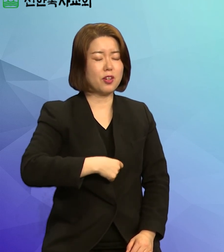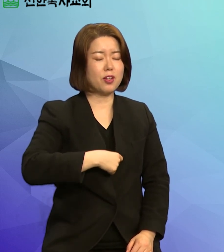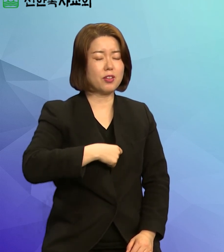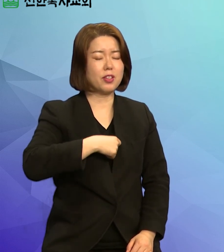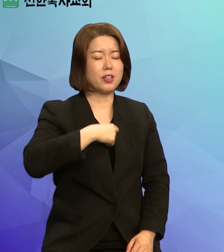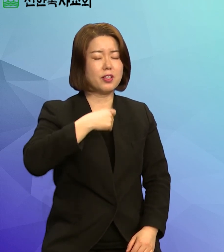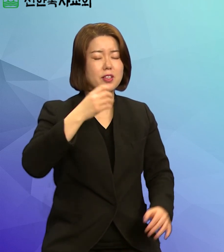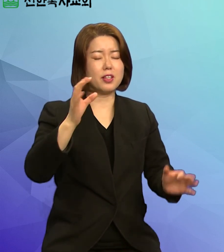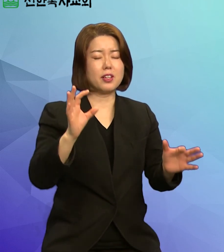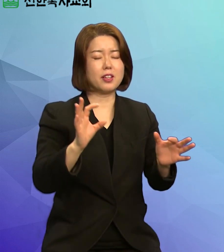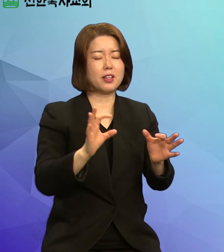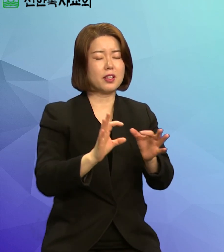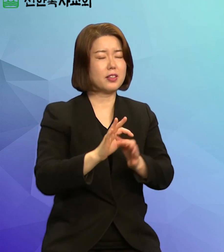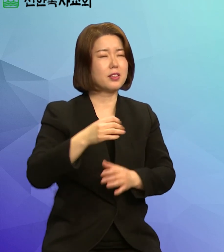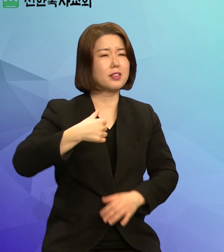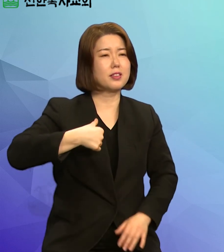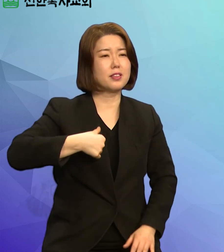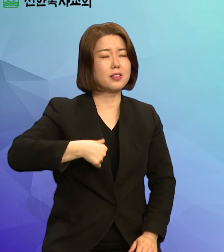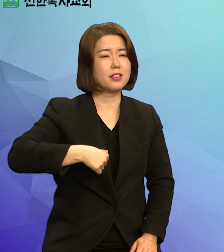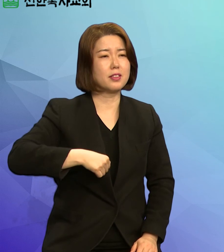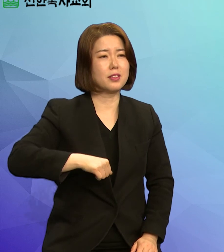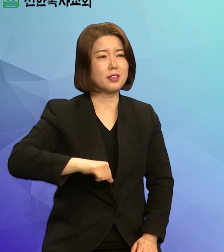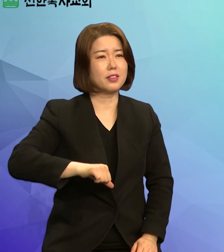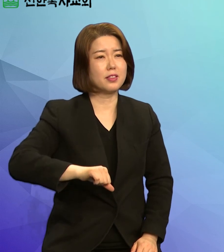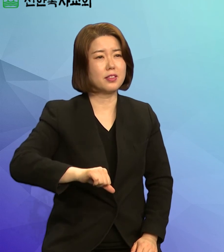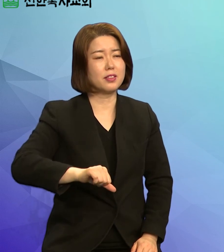당신은 정의의 아들,